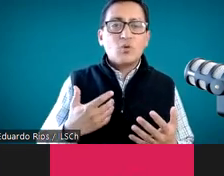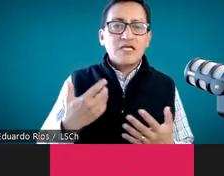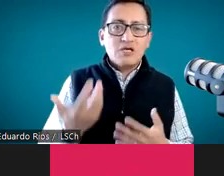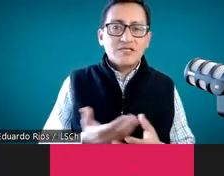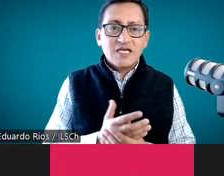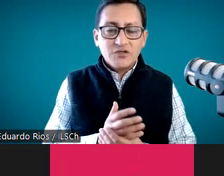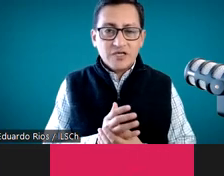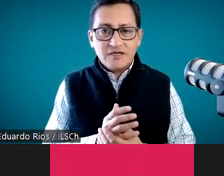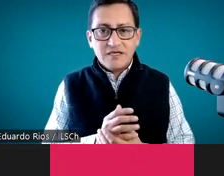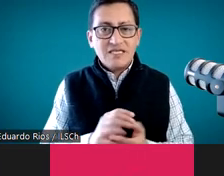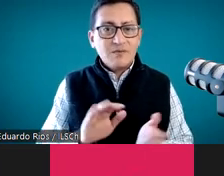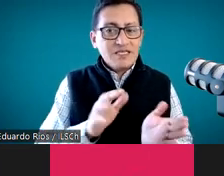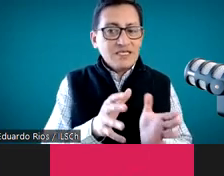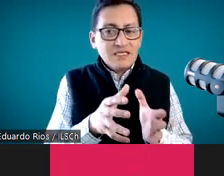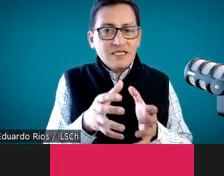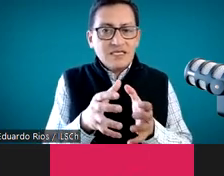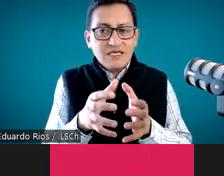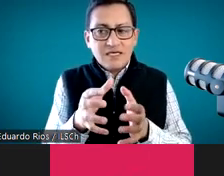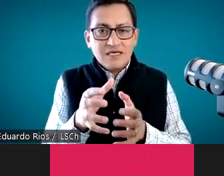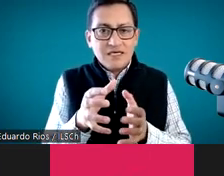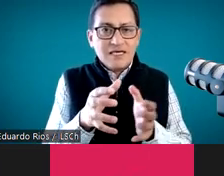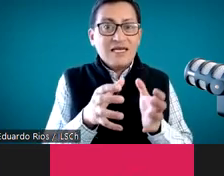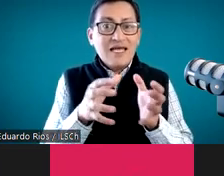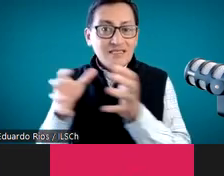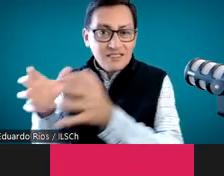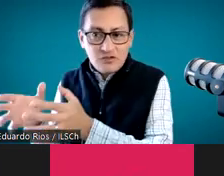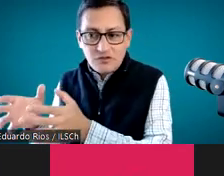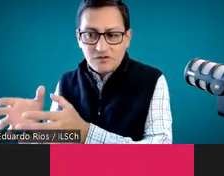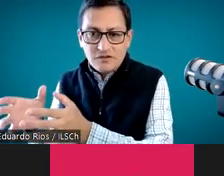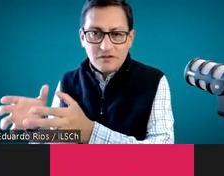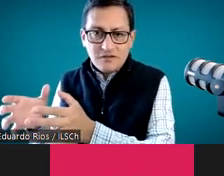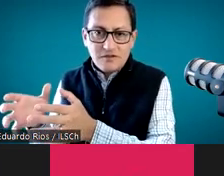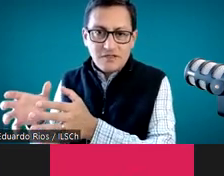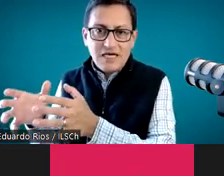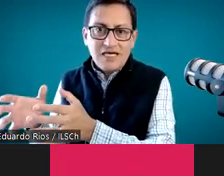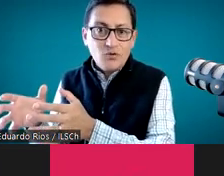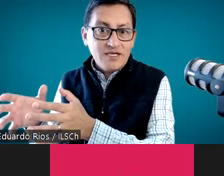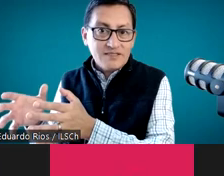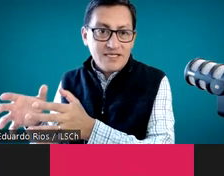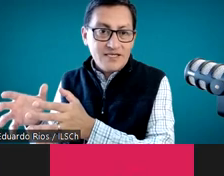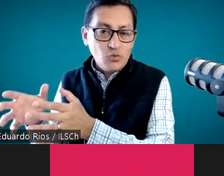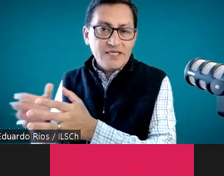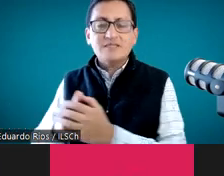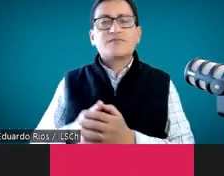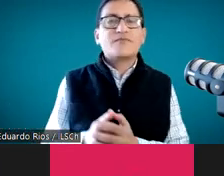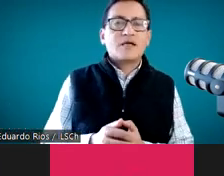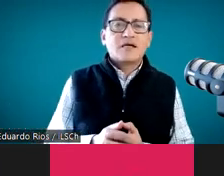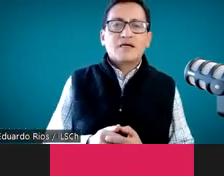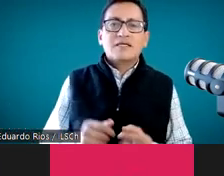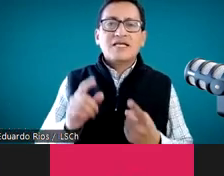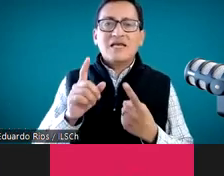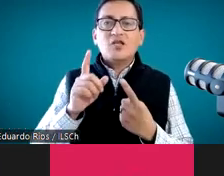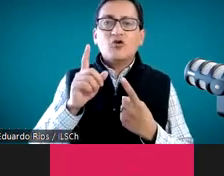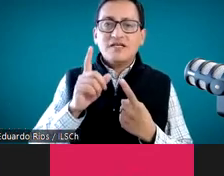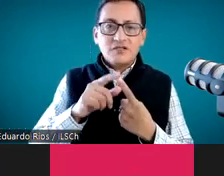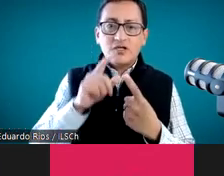como se comunica una persona sorda, independiente del léxico de la lengua de señas de su país,